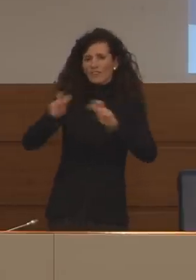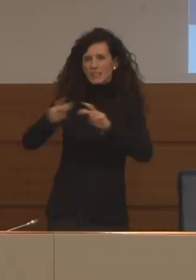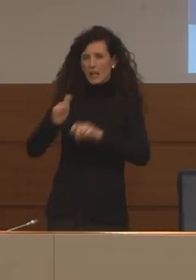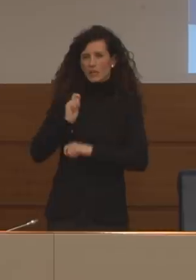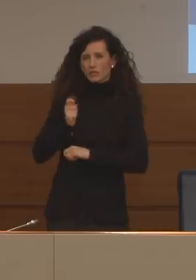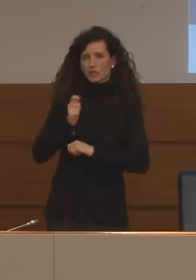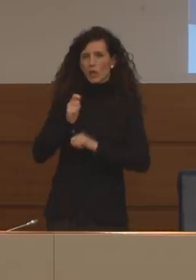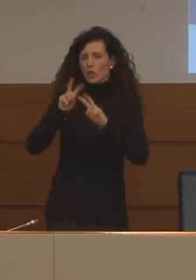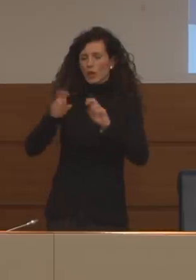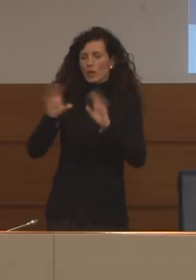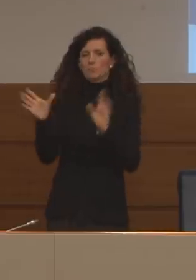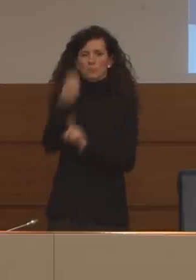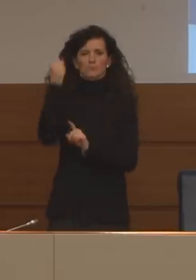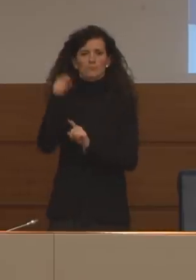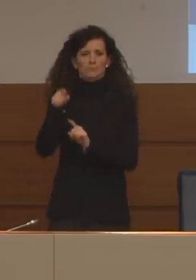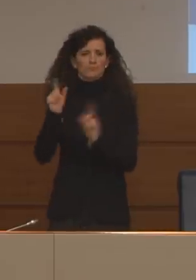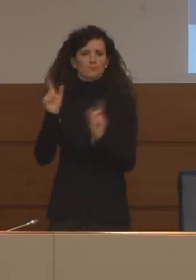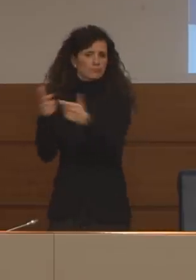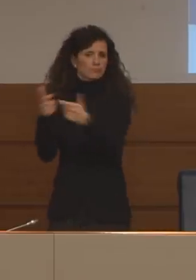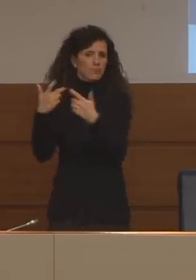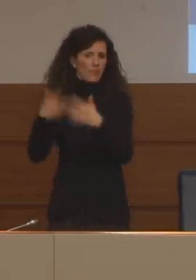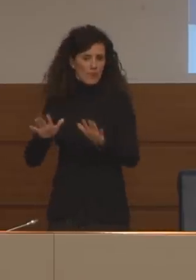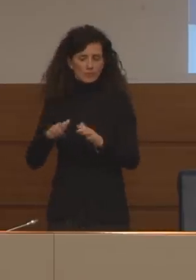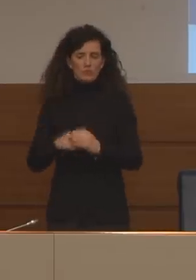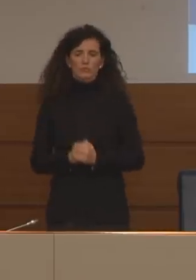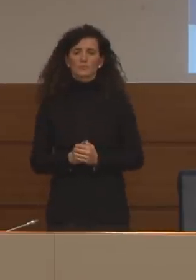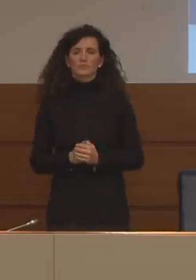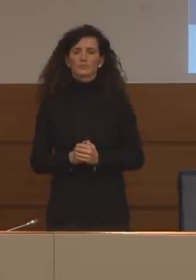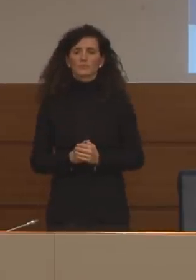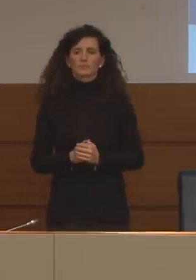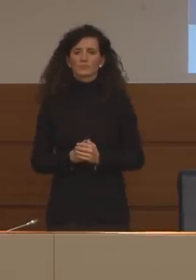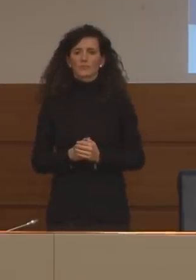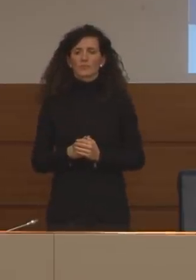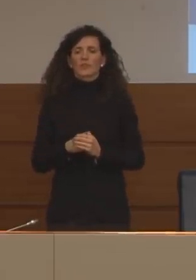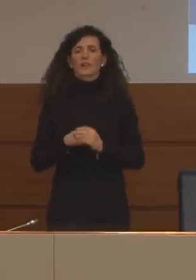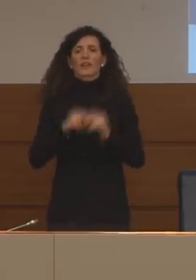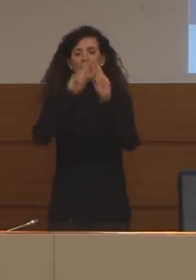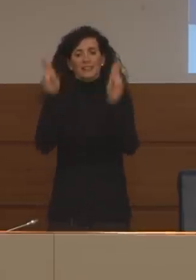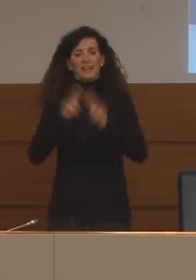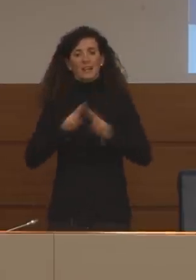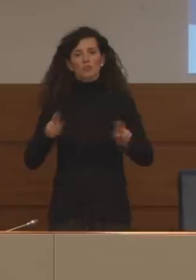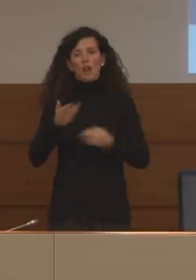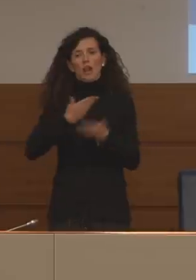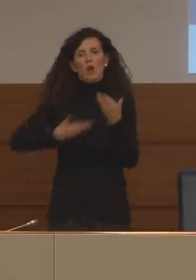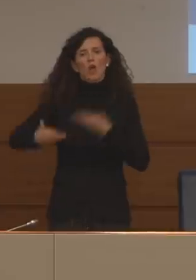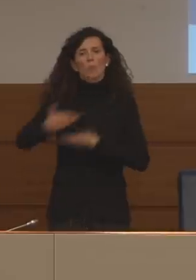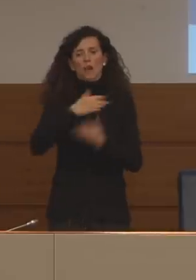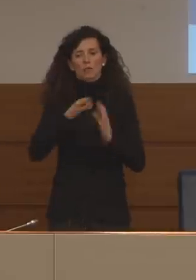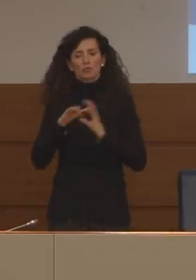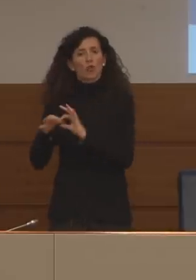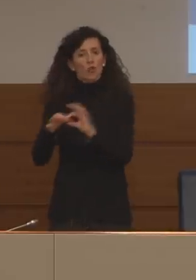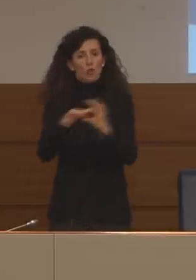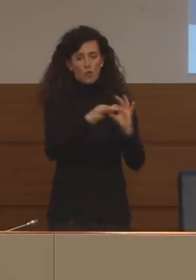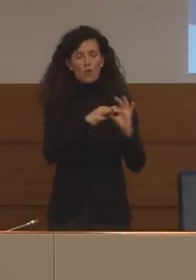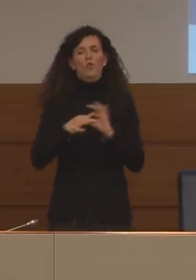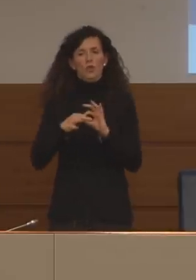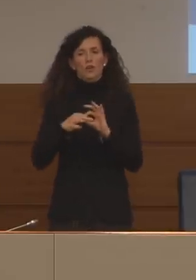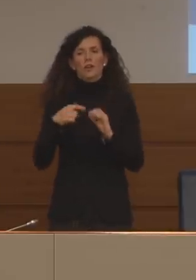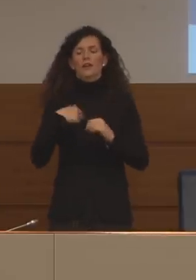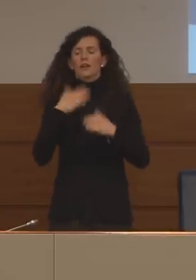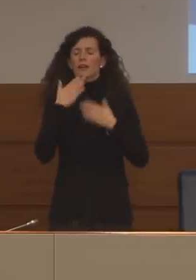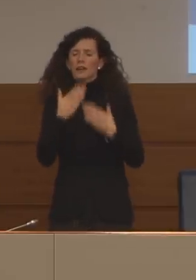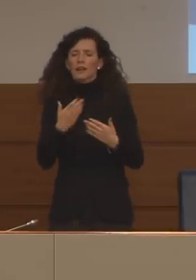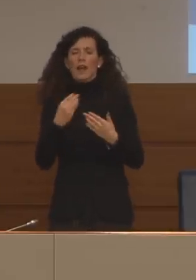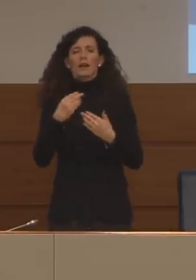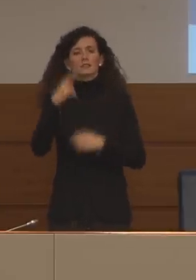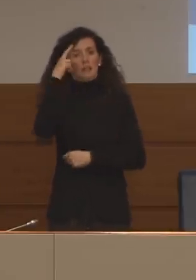per quanto riguarda anche la cooperazione internazionale voglio ricordare l'aereo